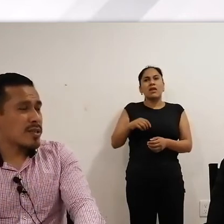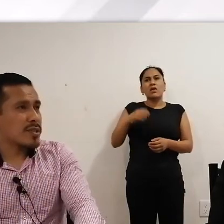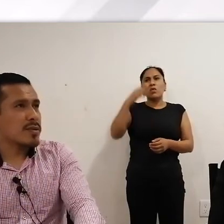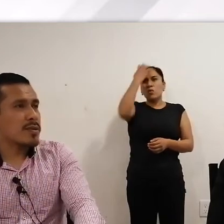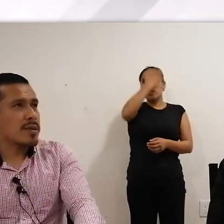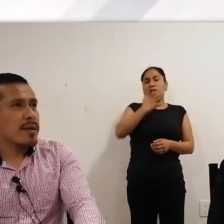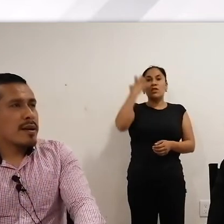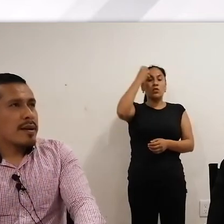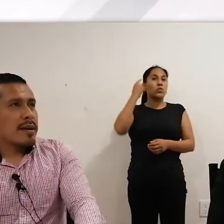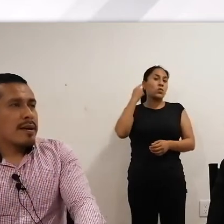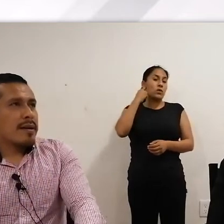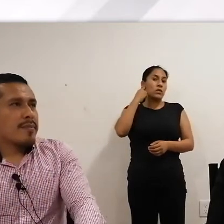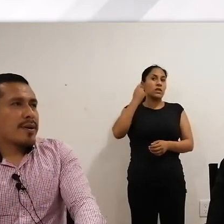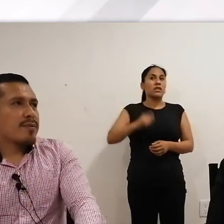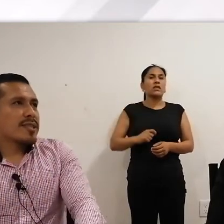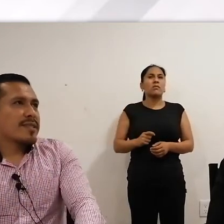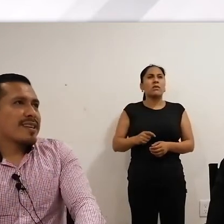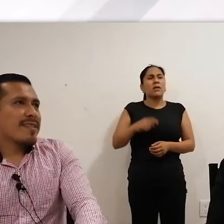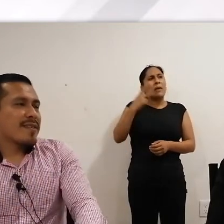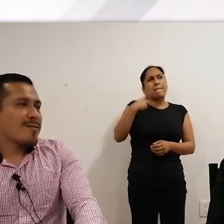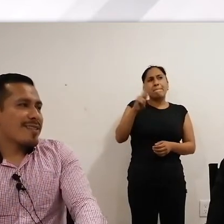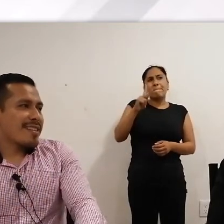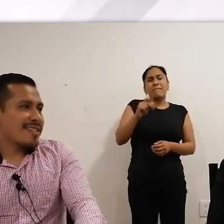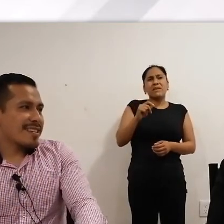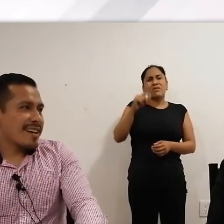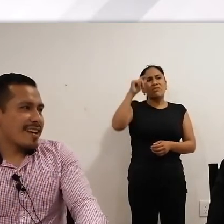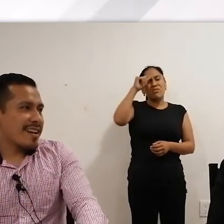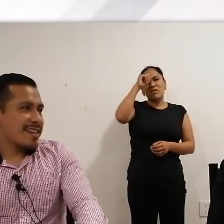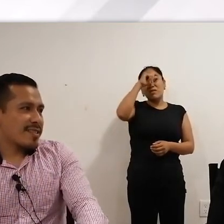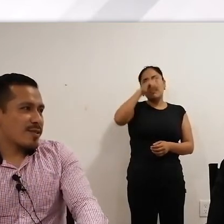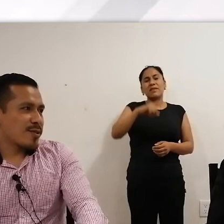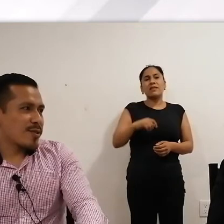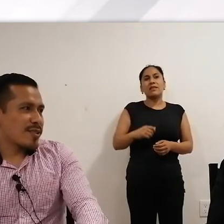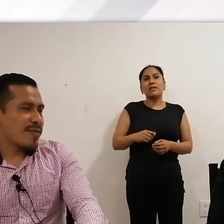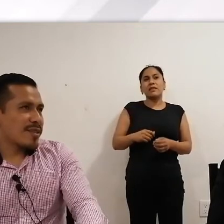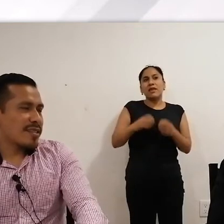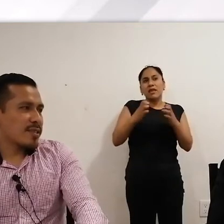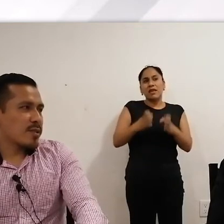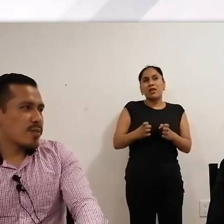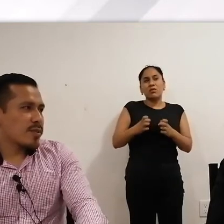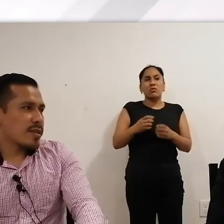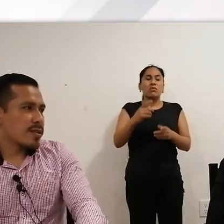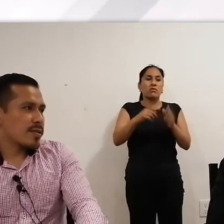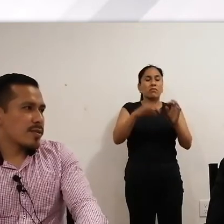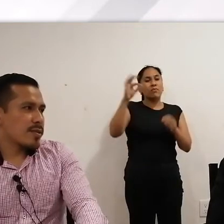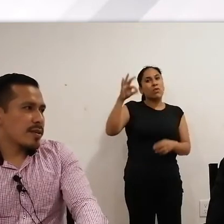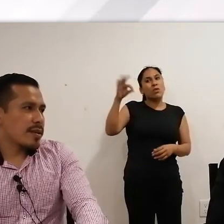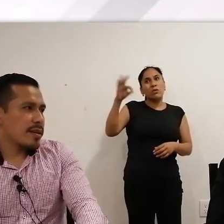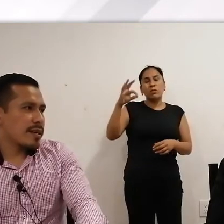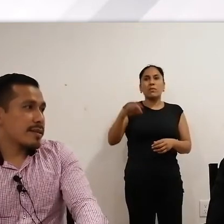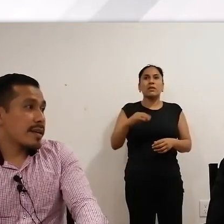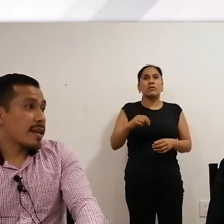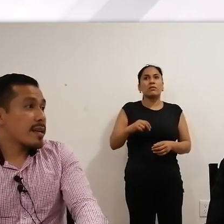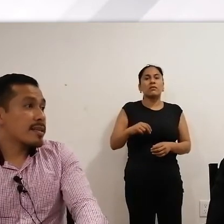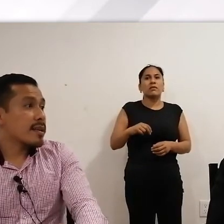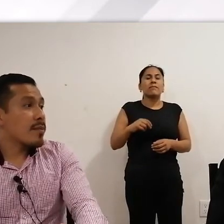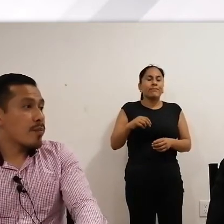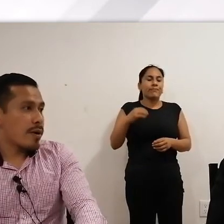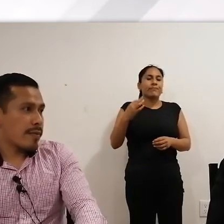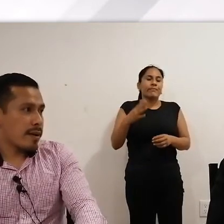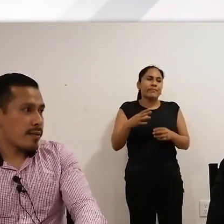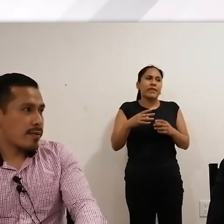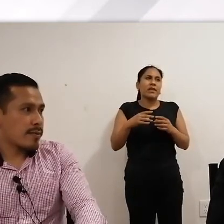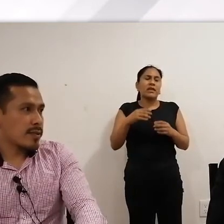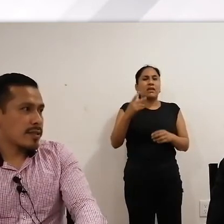la audición, pero muchas veces la dificultad es que estos trámites y estos procesos se realizan